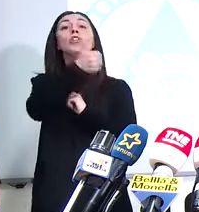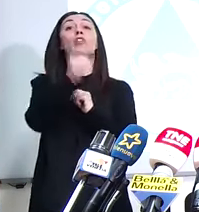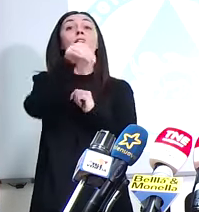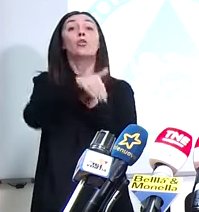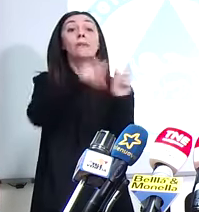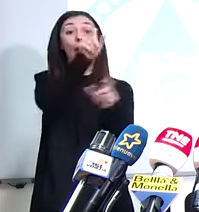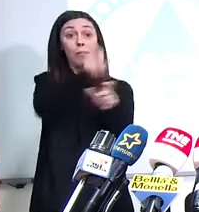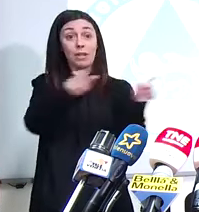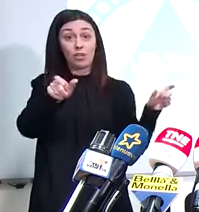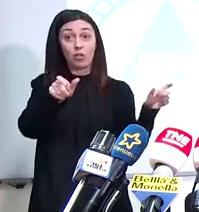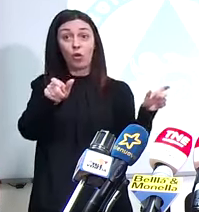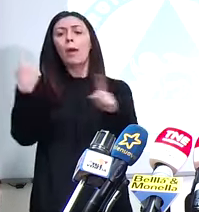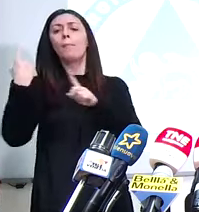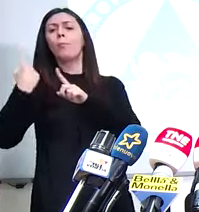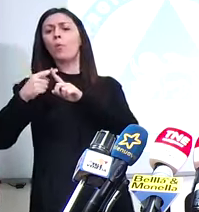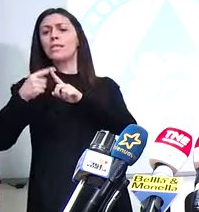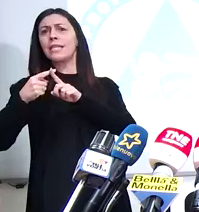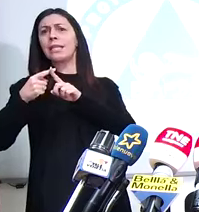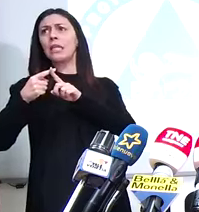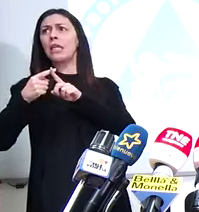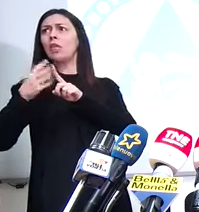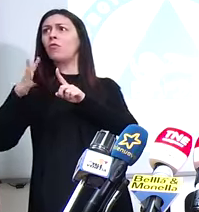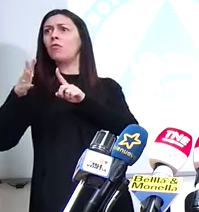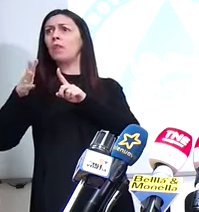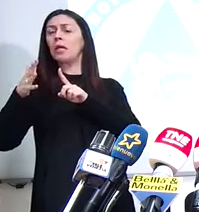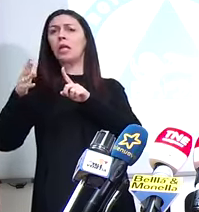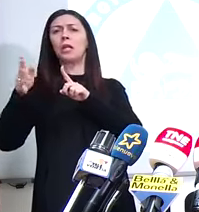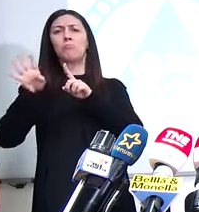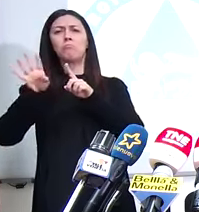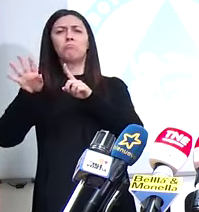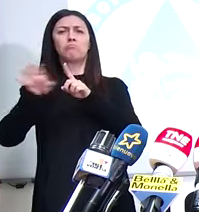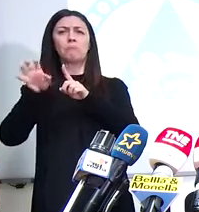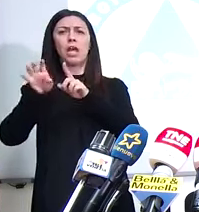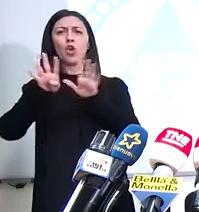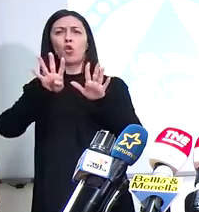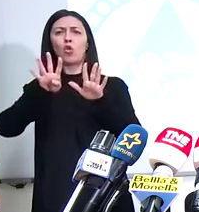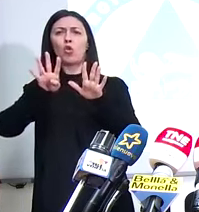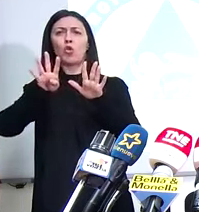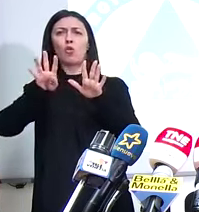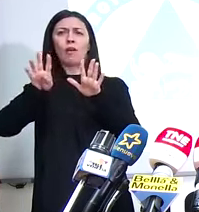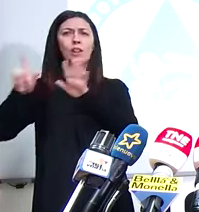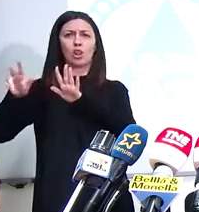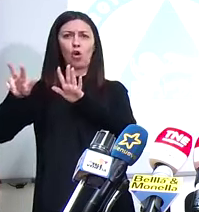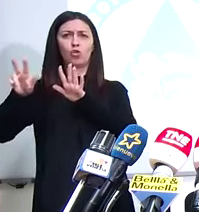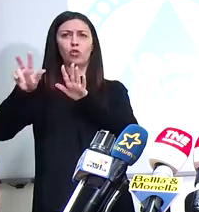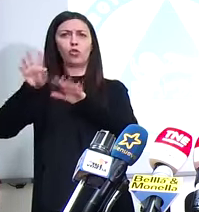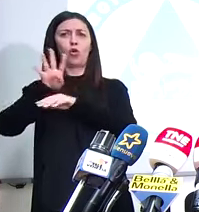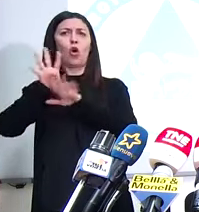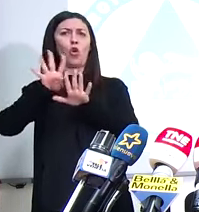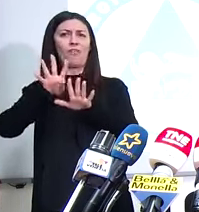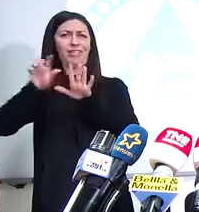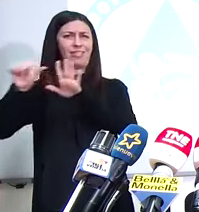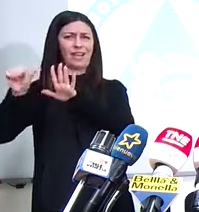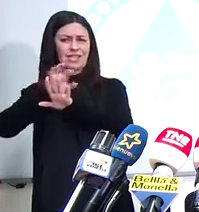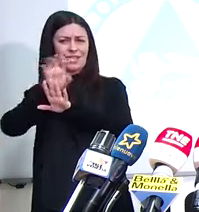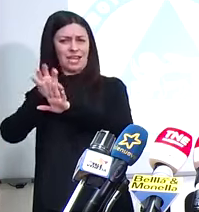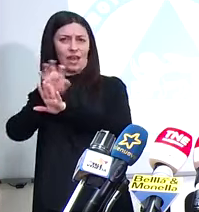per settimana se non ricordo male non siamo non toto 96 però sono dati